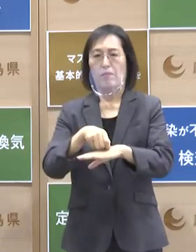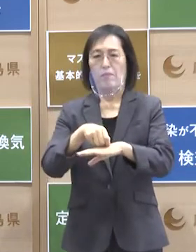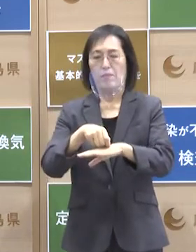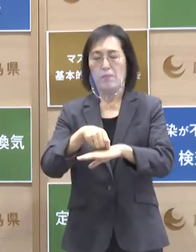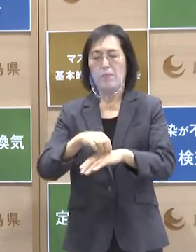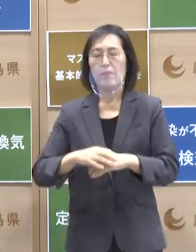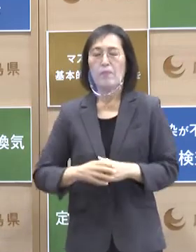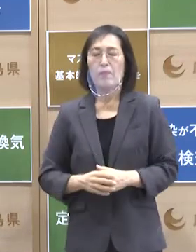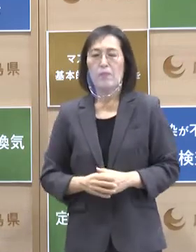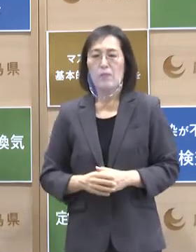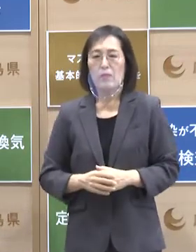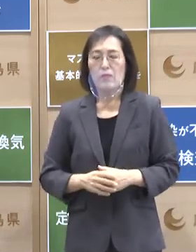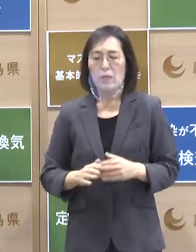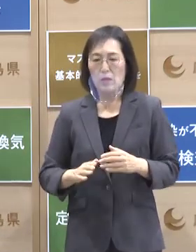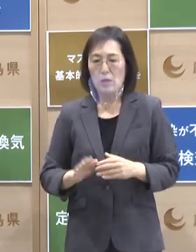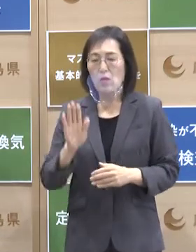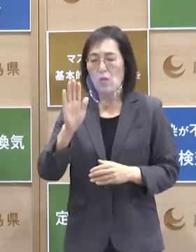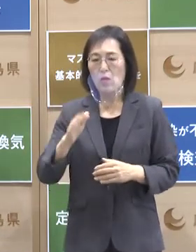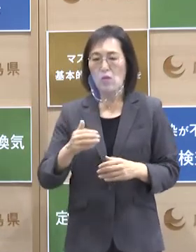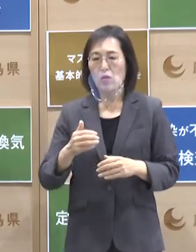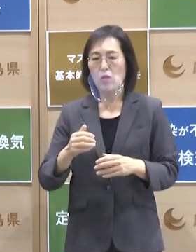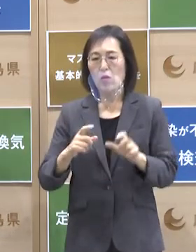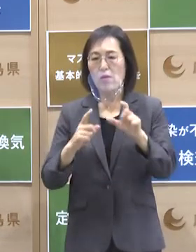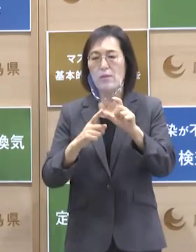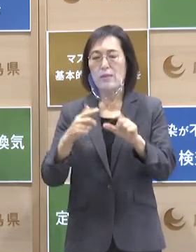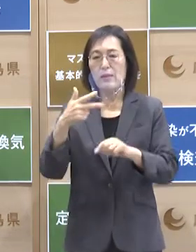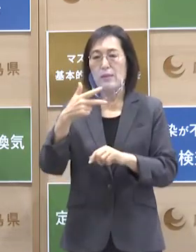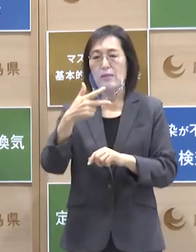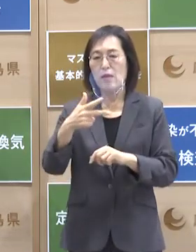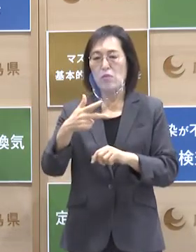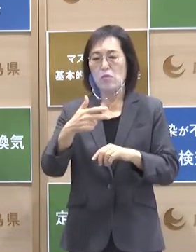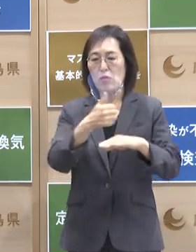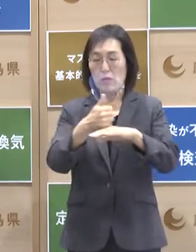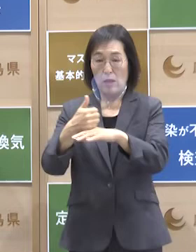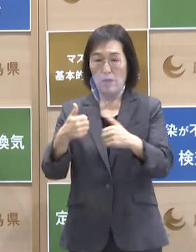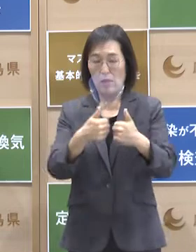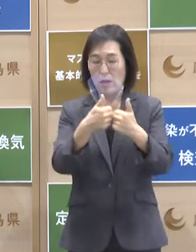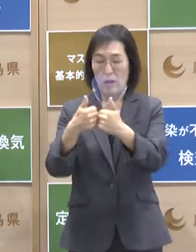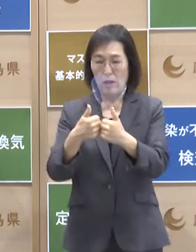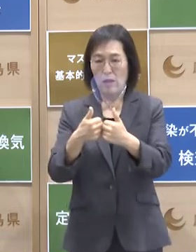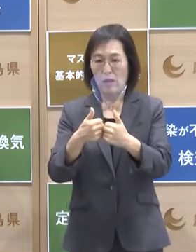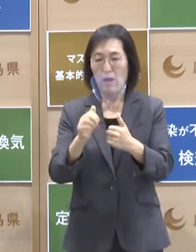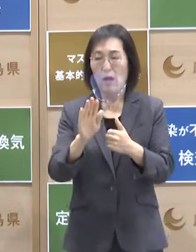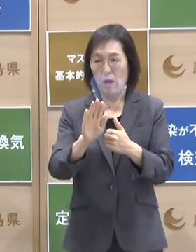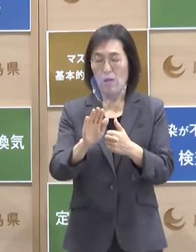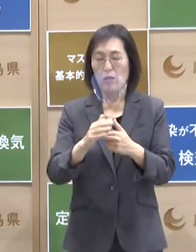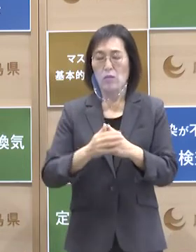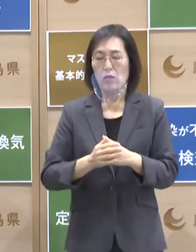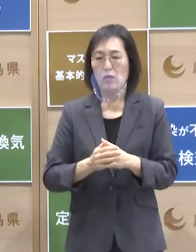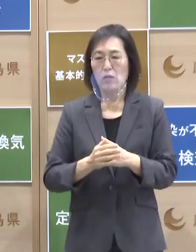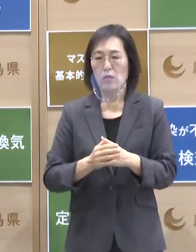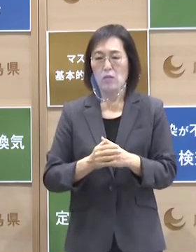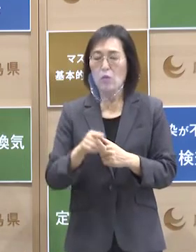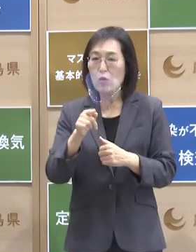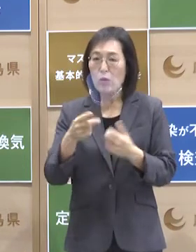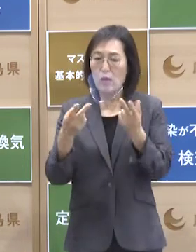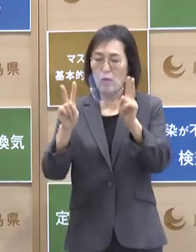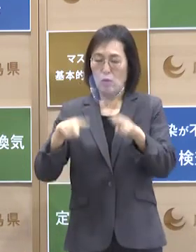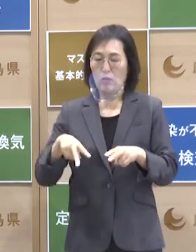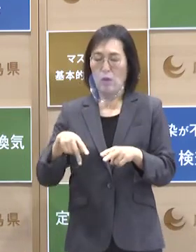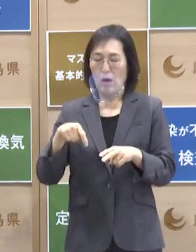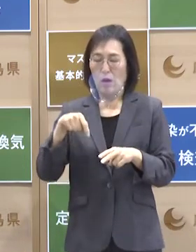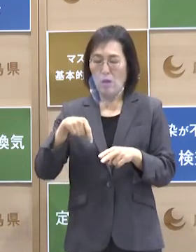今後G7 サミットもありまして、で G7 サミットを決定していただいたというのも広島にとって非常に大き